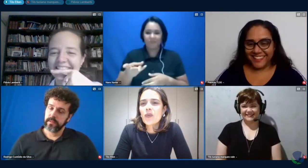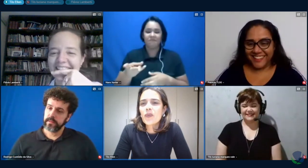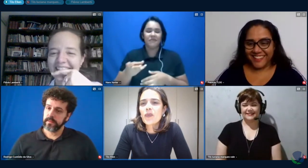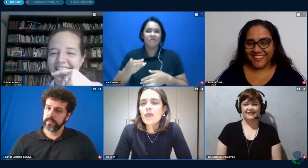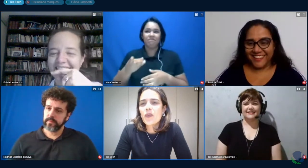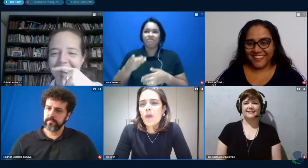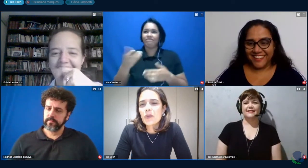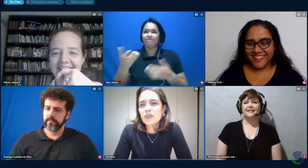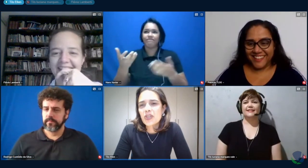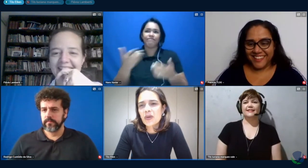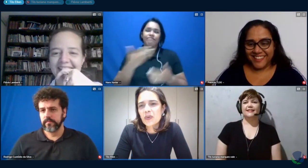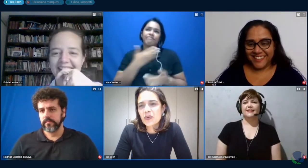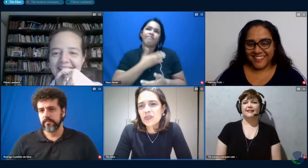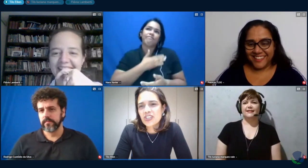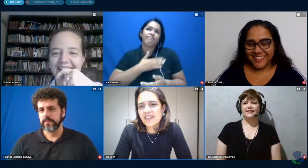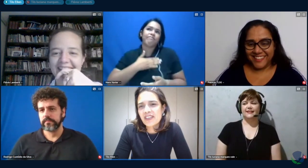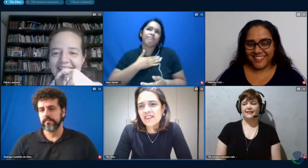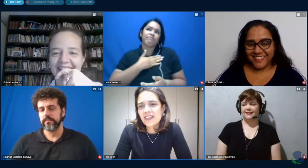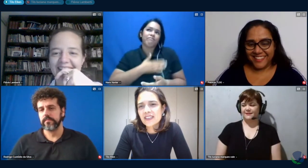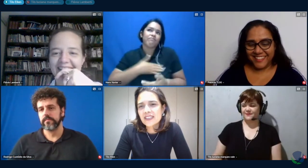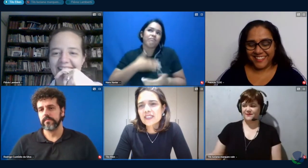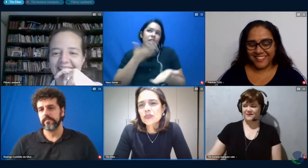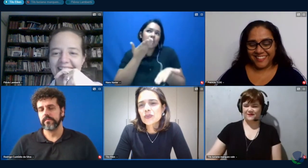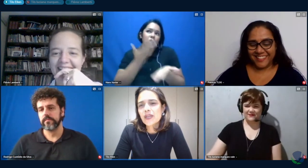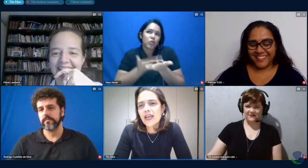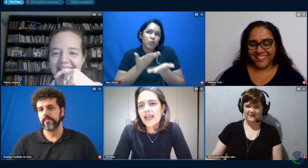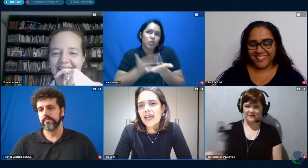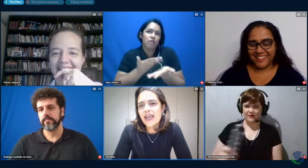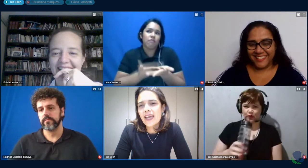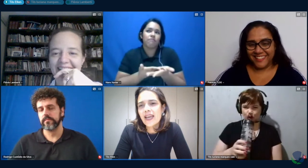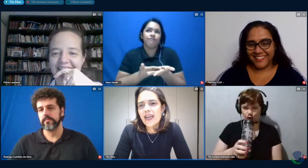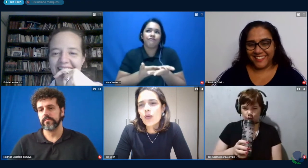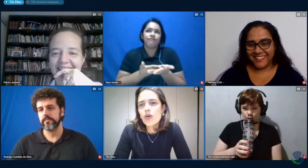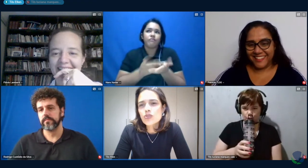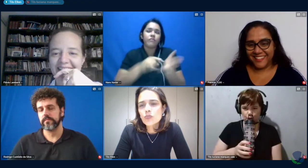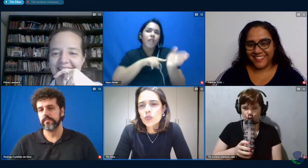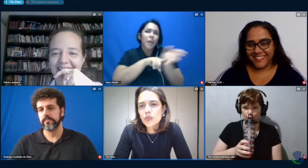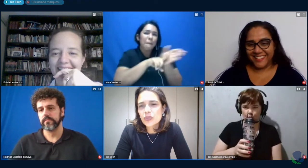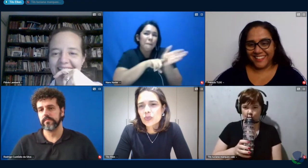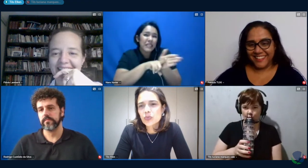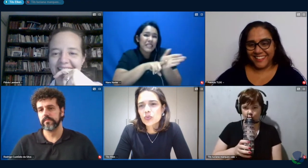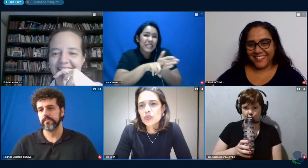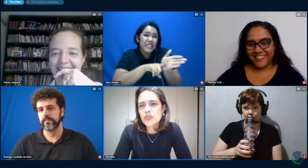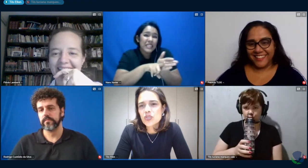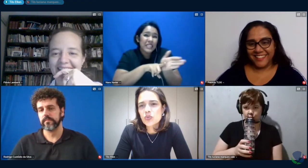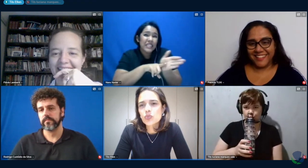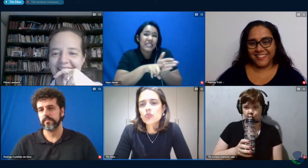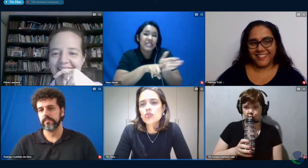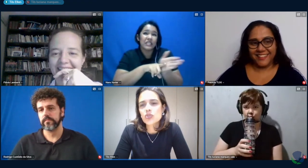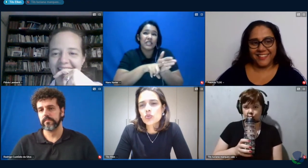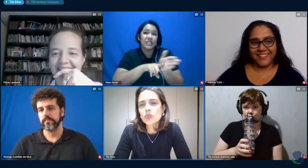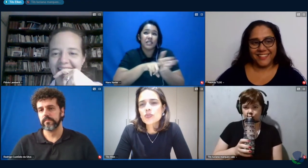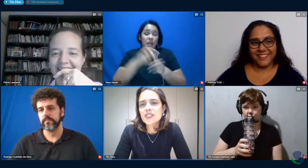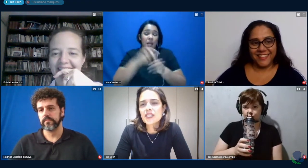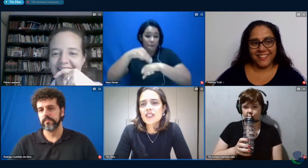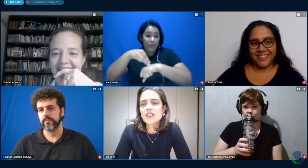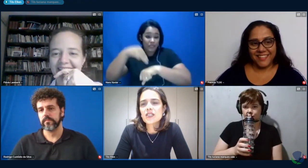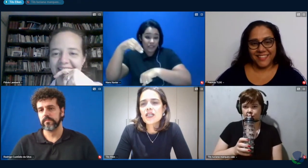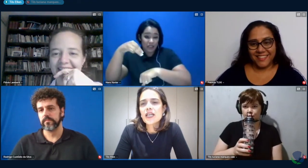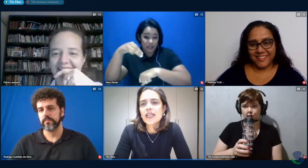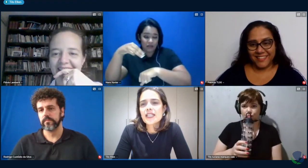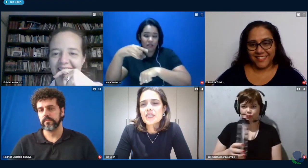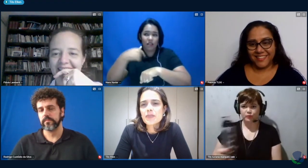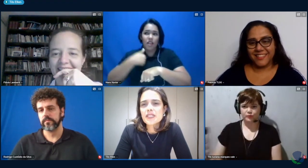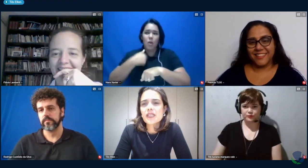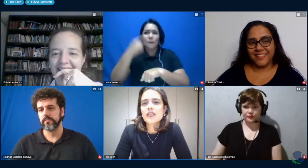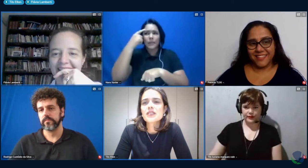Então, como eu já vinha falando, eu gosto muito dos estudos